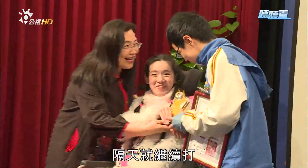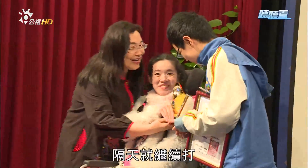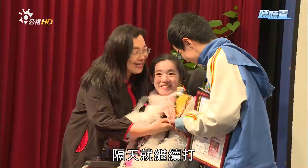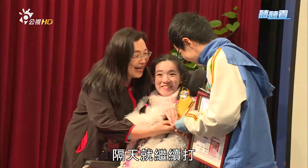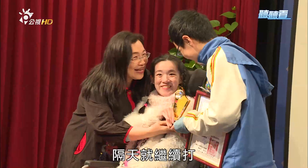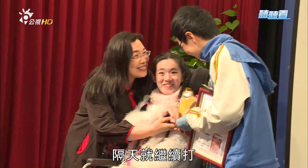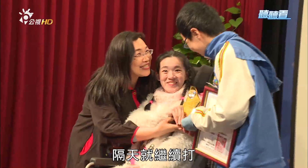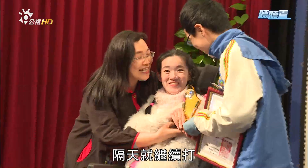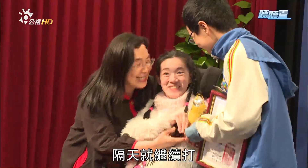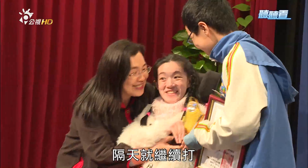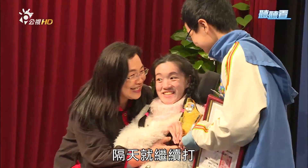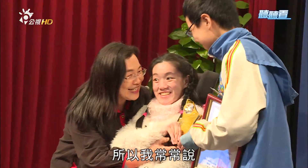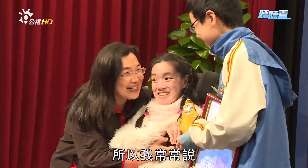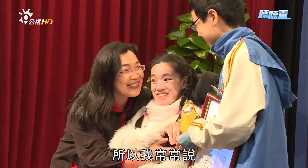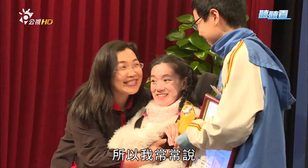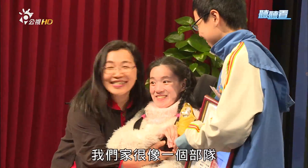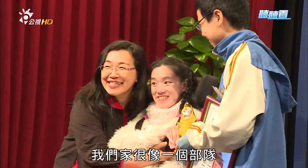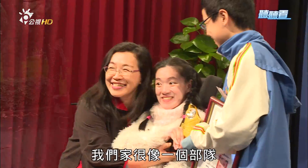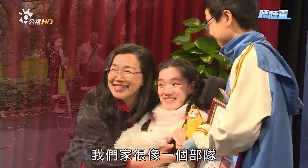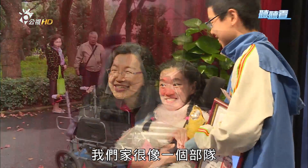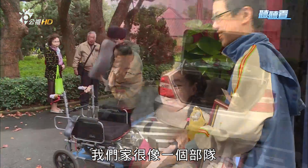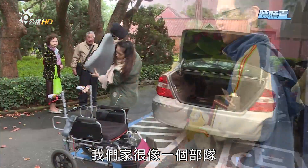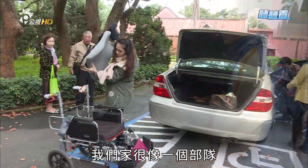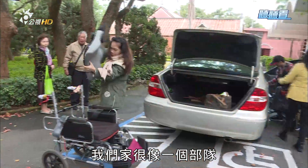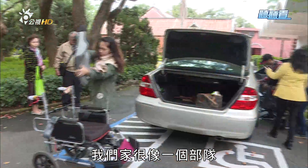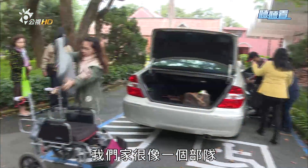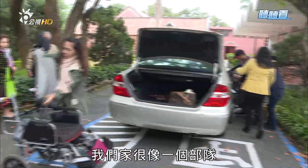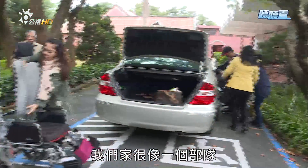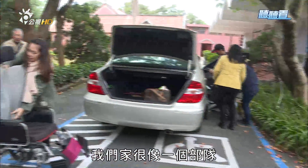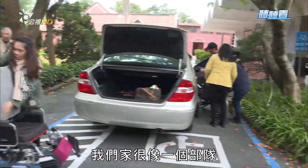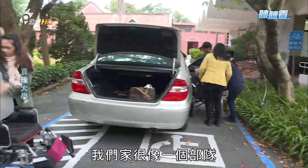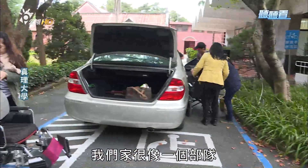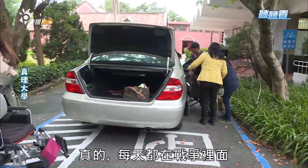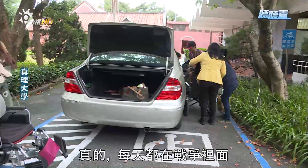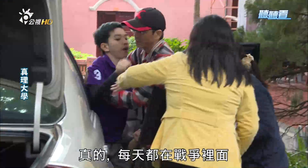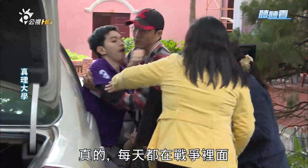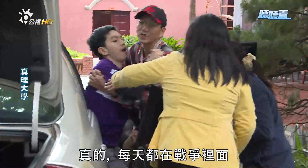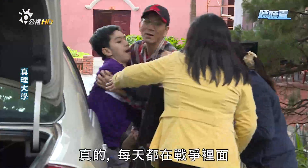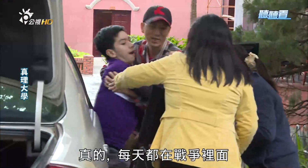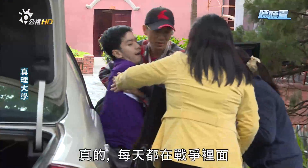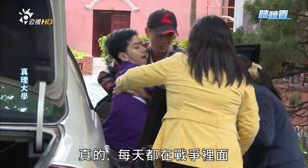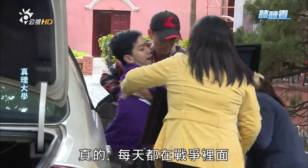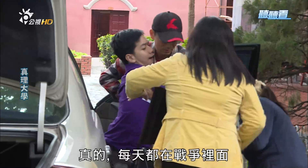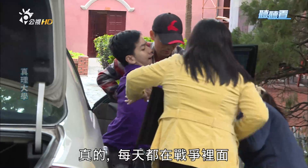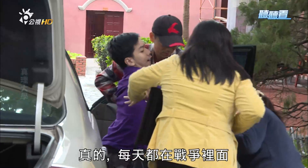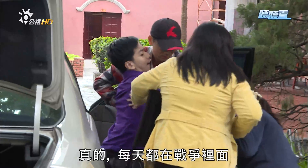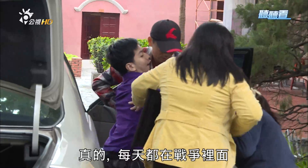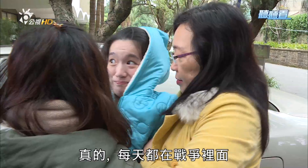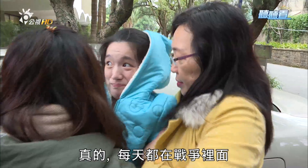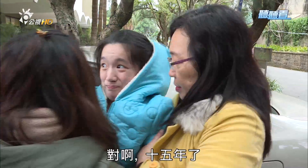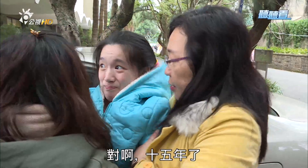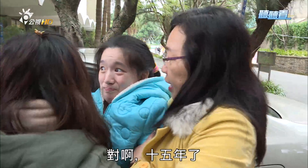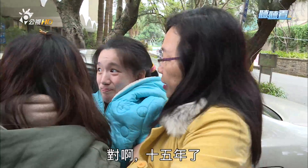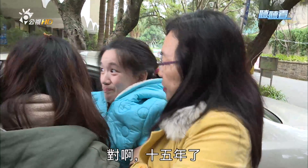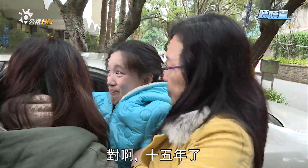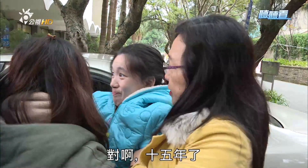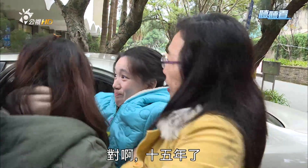天就继续打。所以我常说我们家很像一个部队啊，真的每天都在战争里面。对呀、啊，